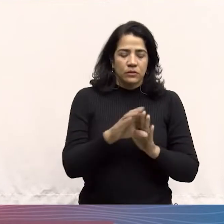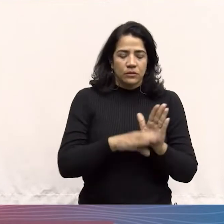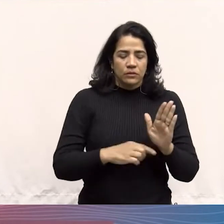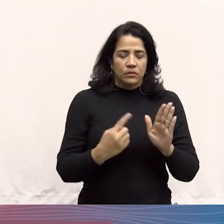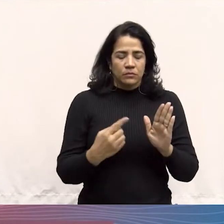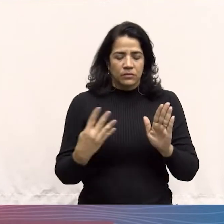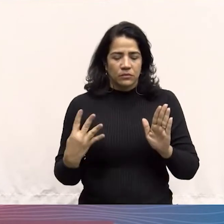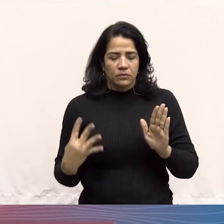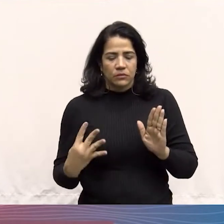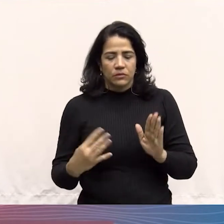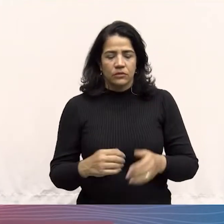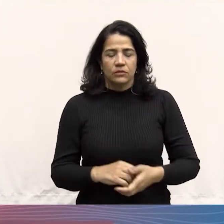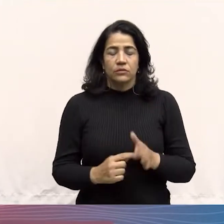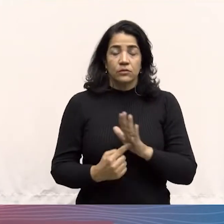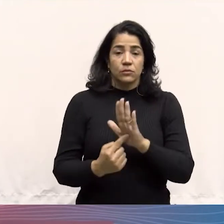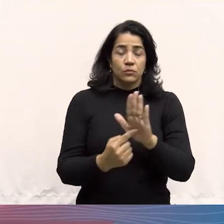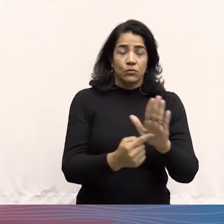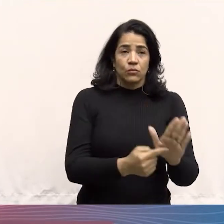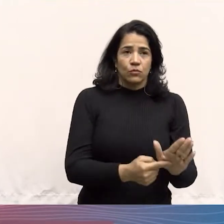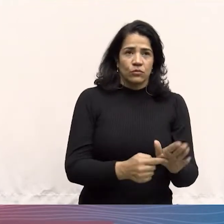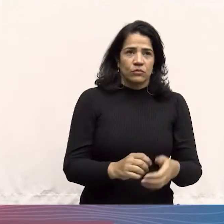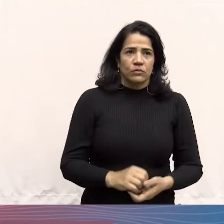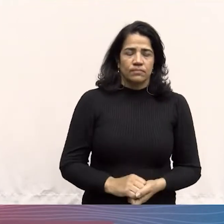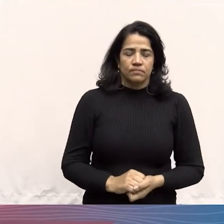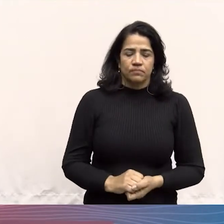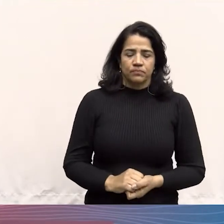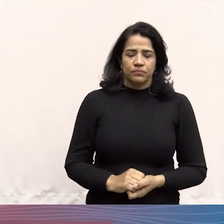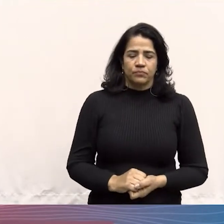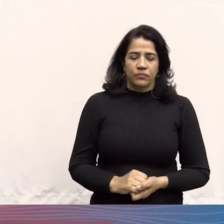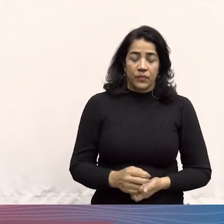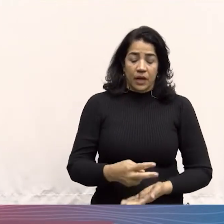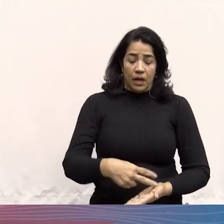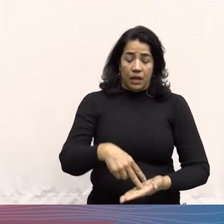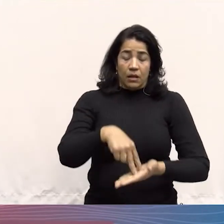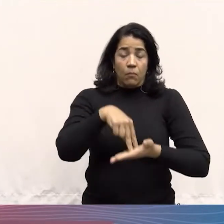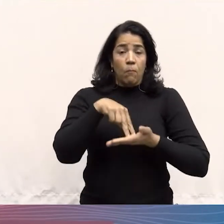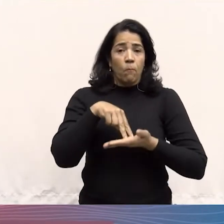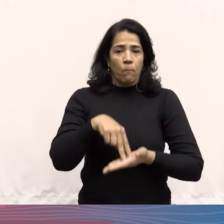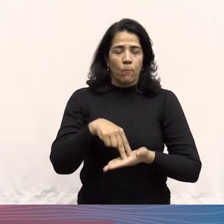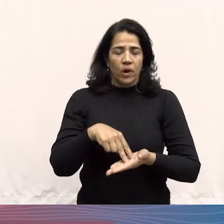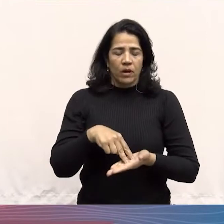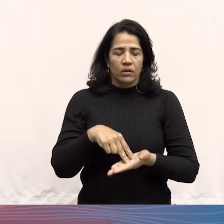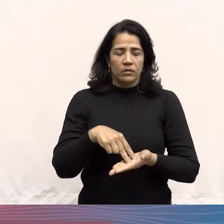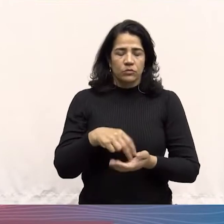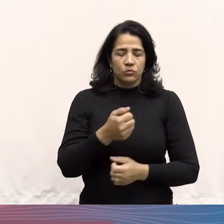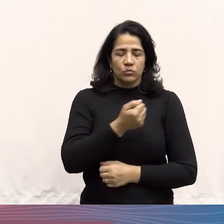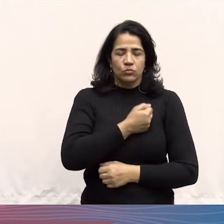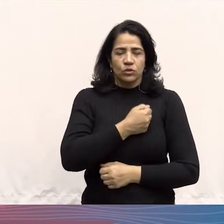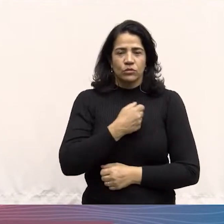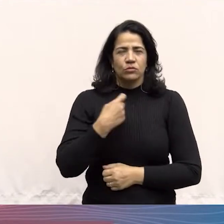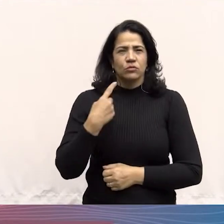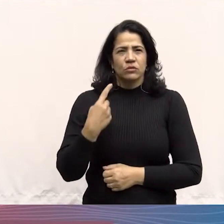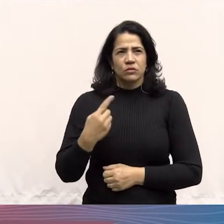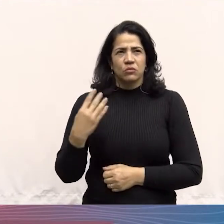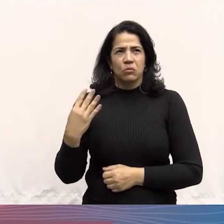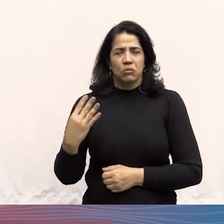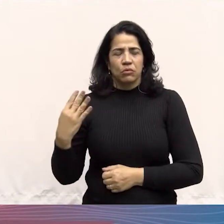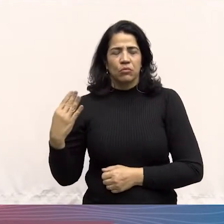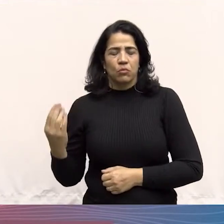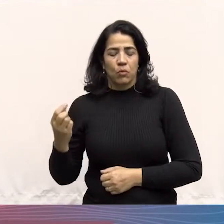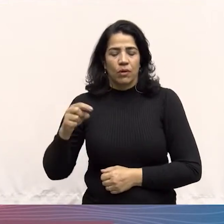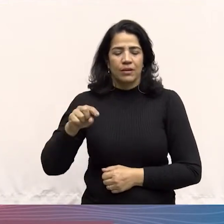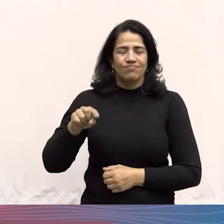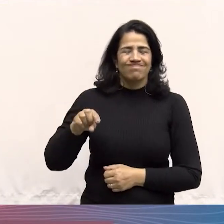ele 144.000, tendo na fronte escrito o seu nome e o nome de seu Pai. Versículo 4: são